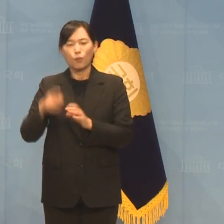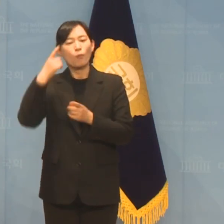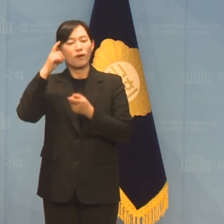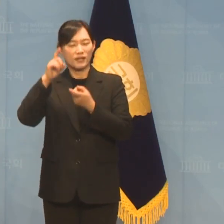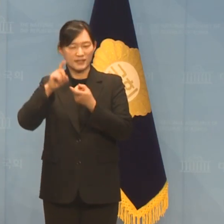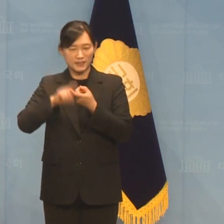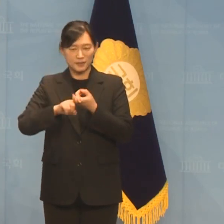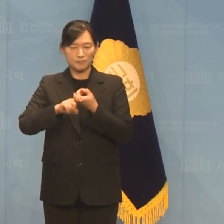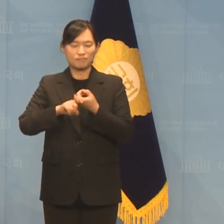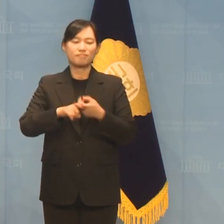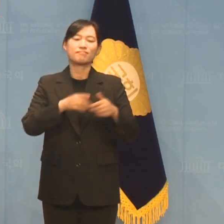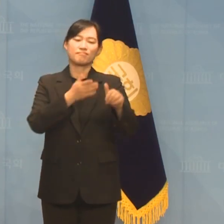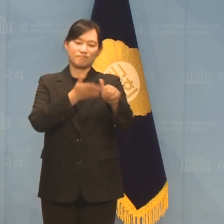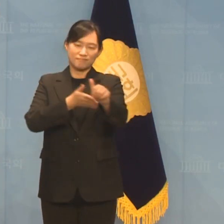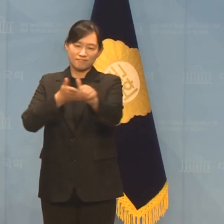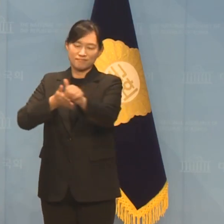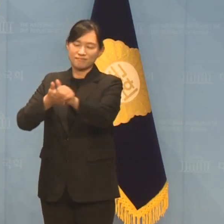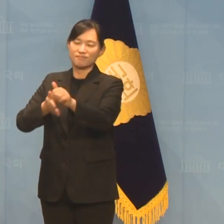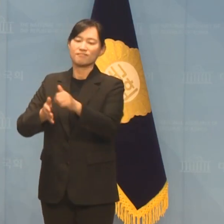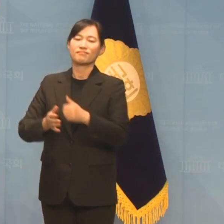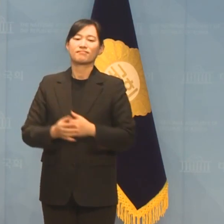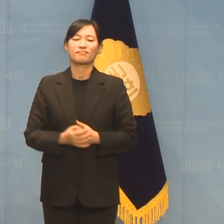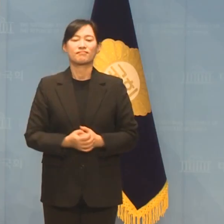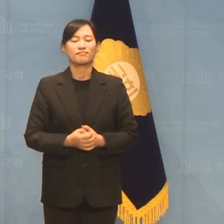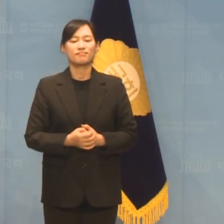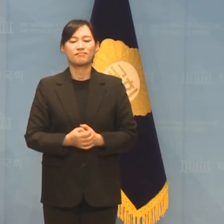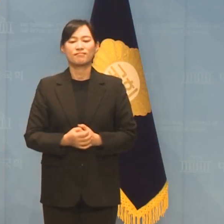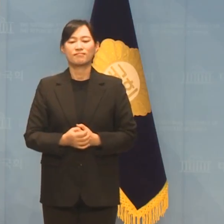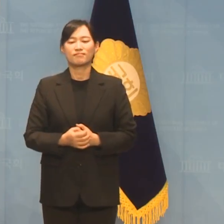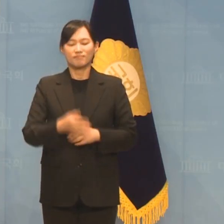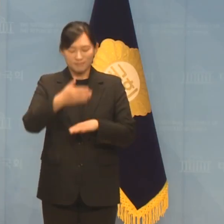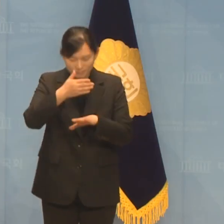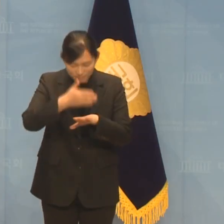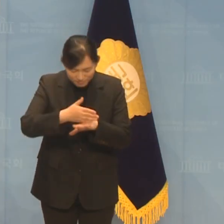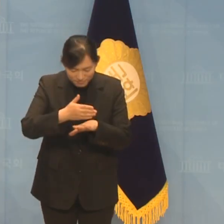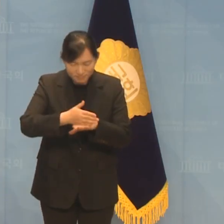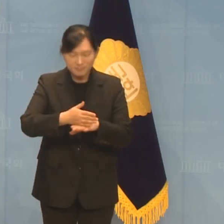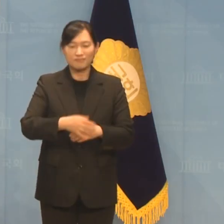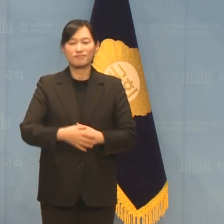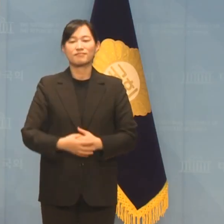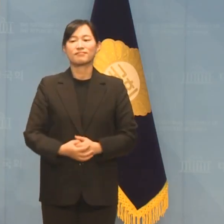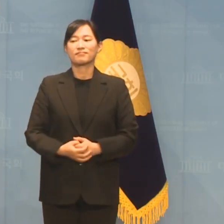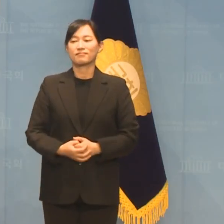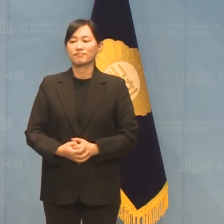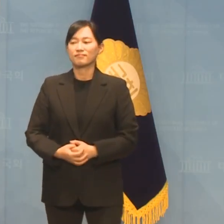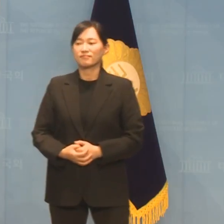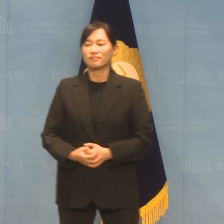관심을 가져주시길 간곡히 부탁드립니다. 감사합니다.